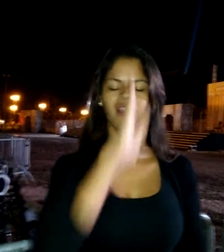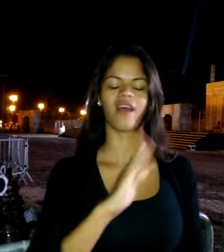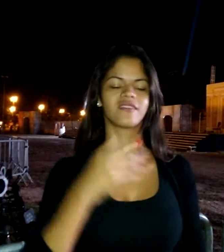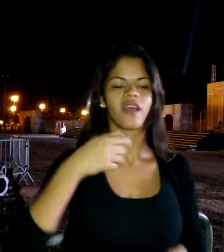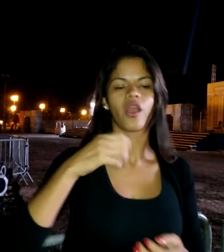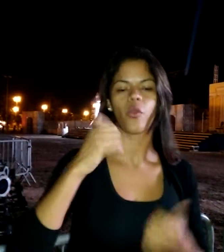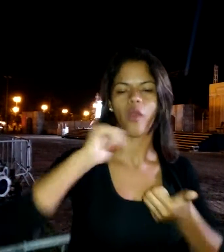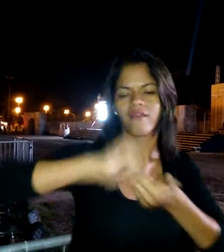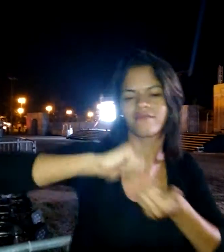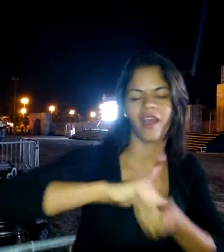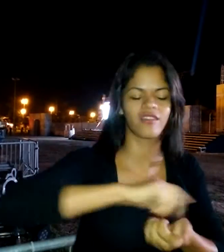e hospitalares.